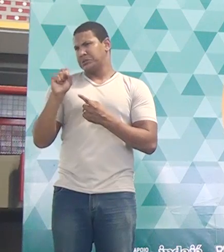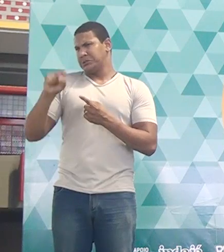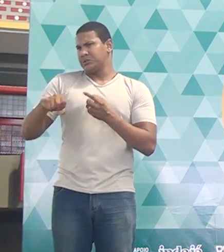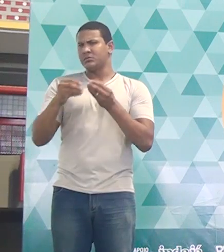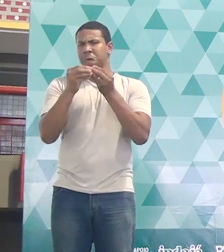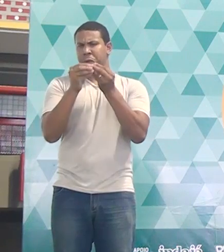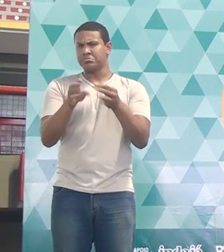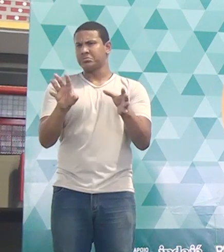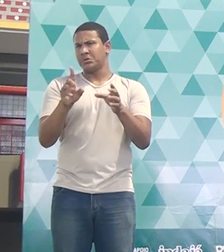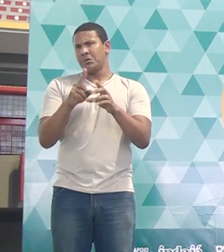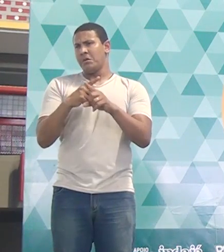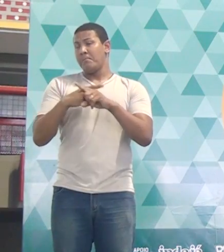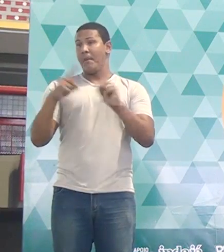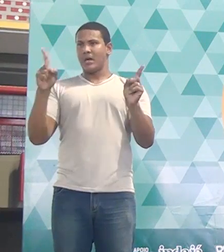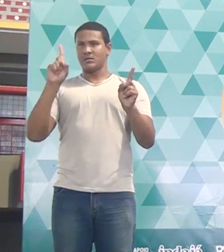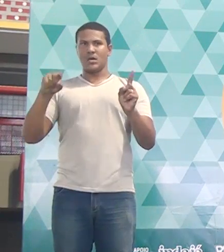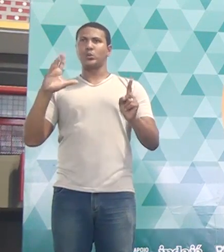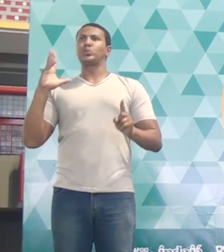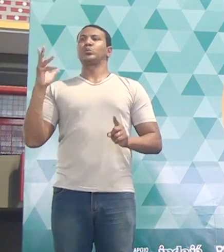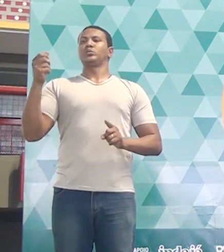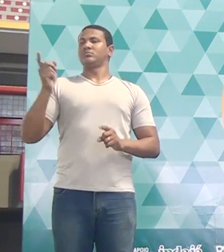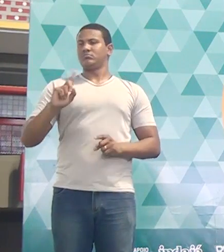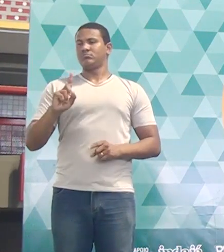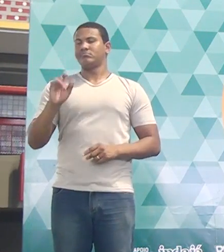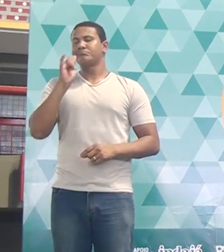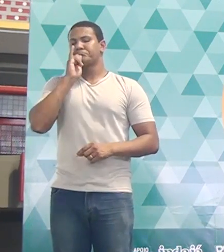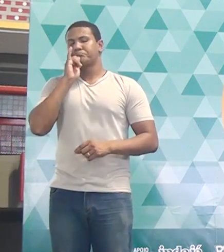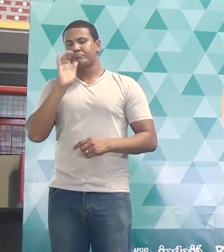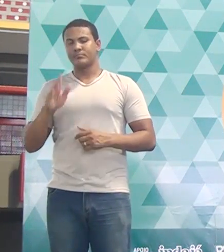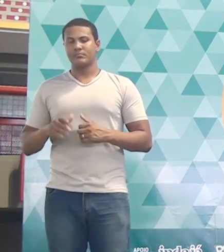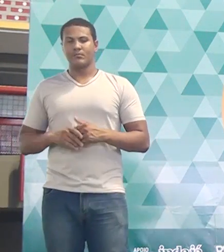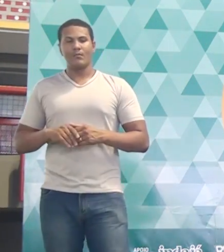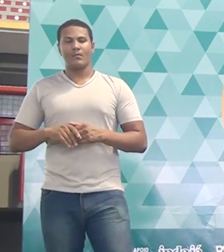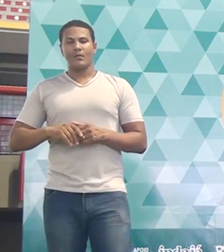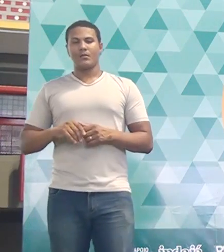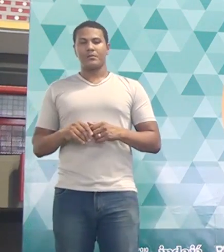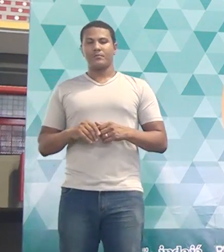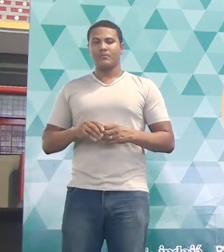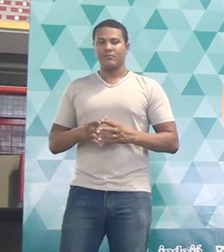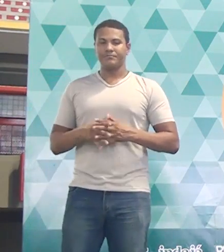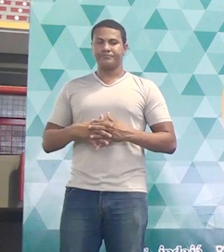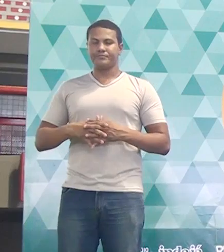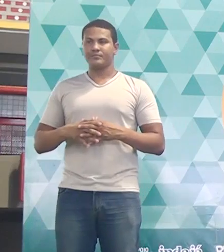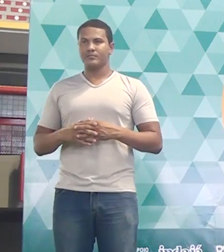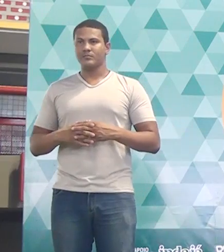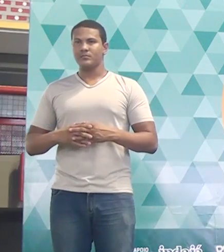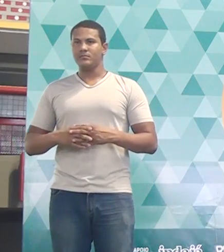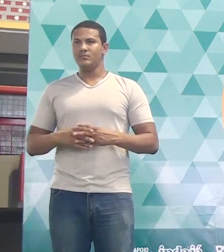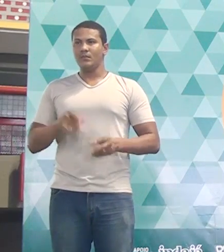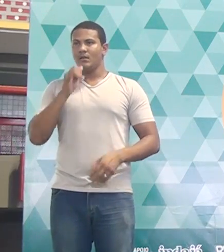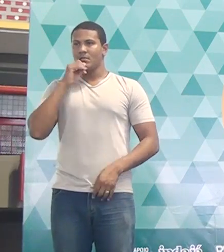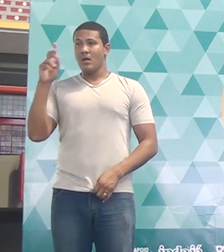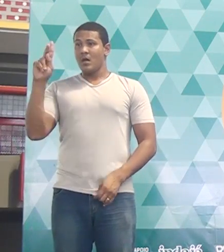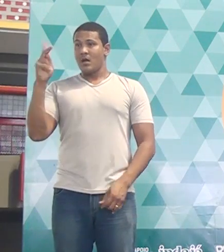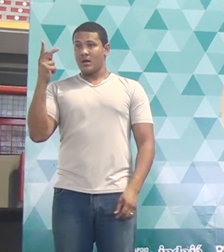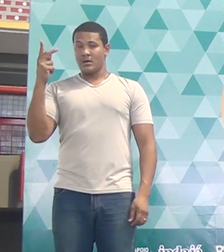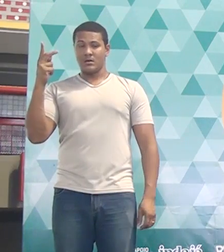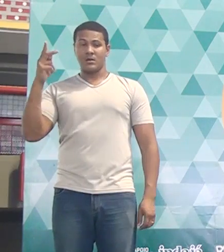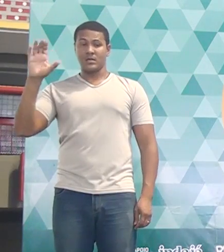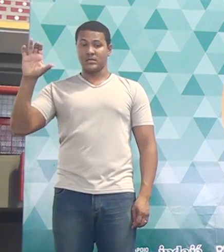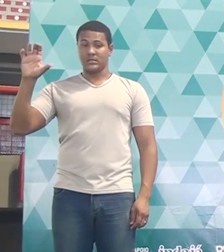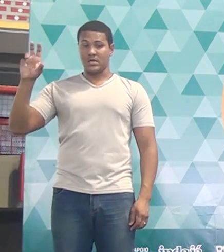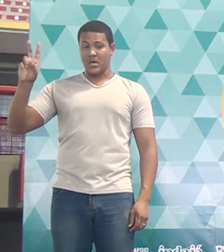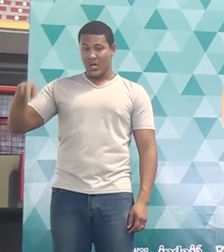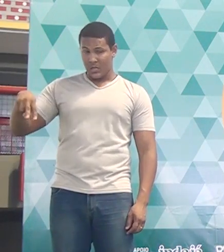mas não todos. Por exemplo, vou voltar aqui uma tela. Esse HCN, que é o